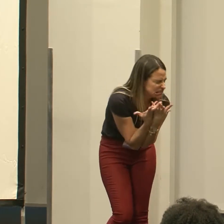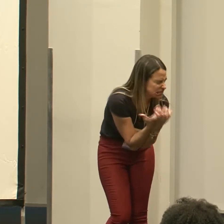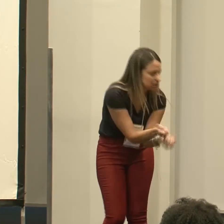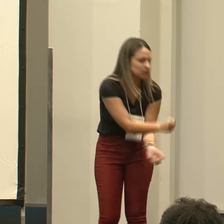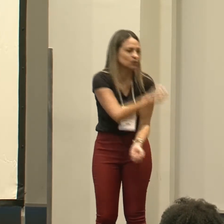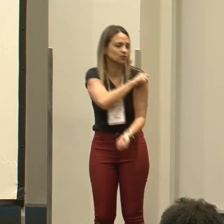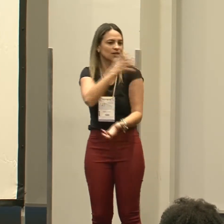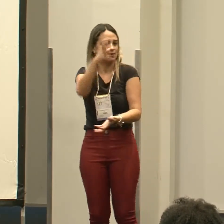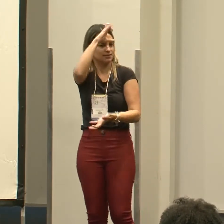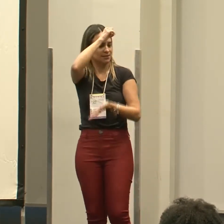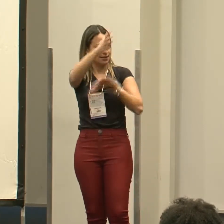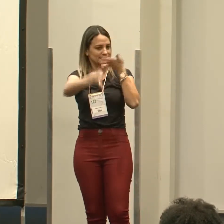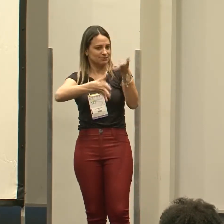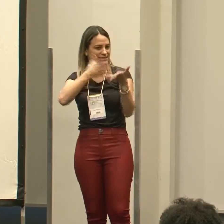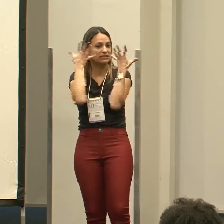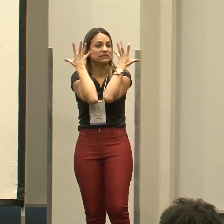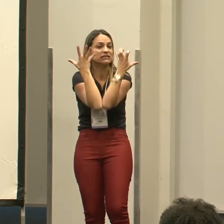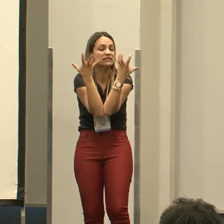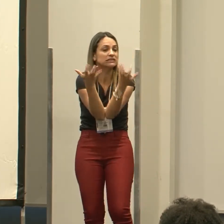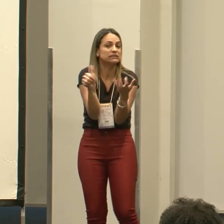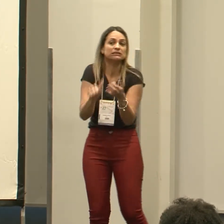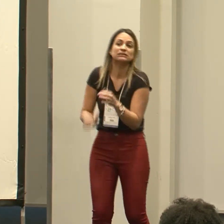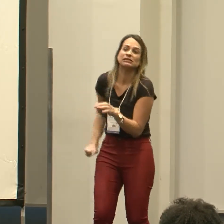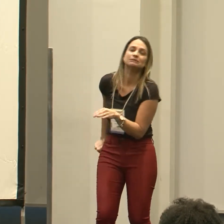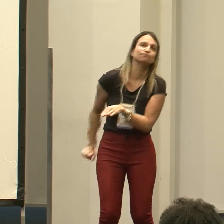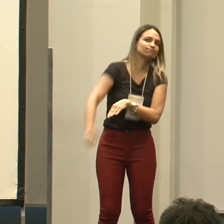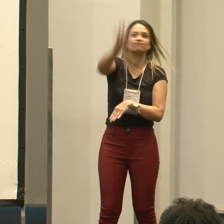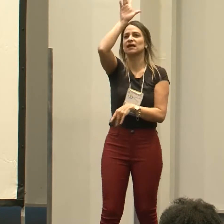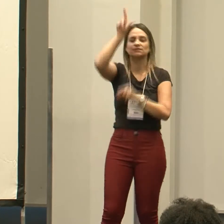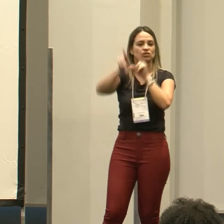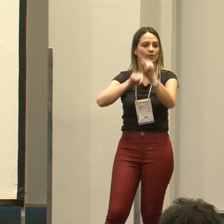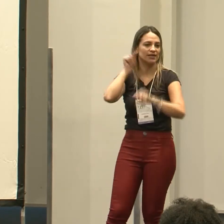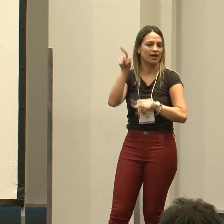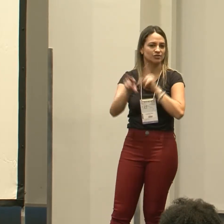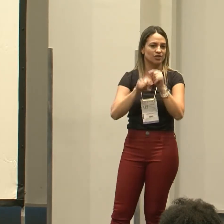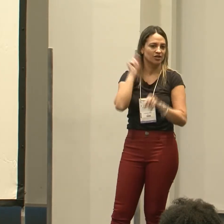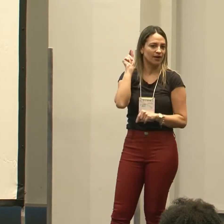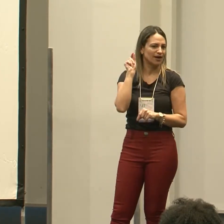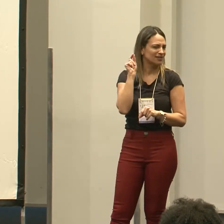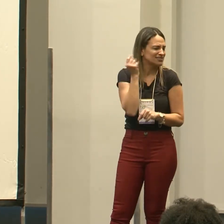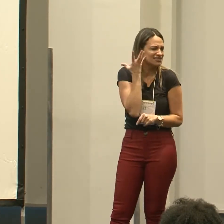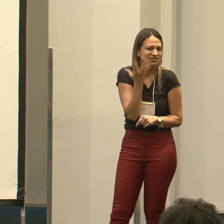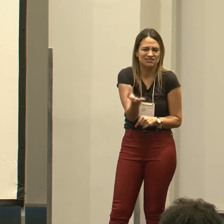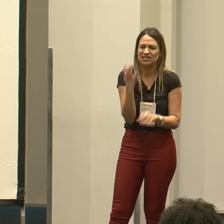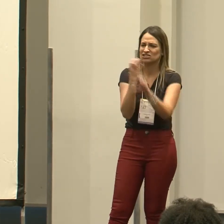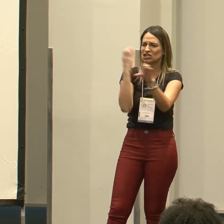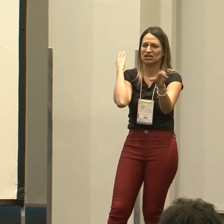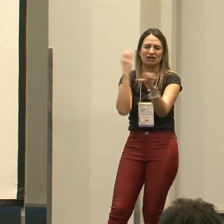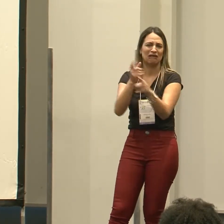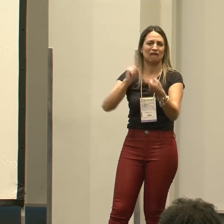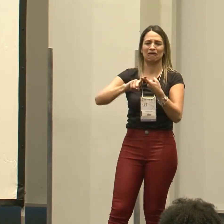existe muitos alunos interessados em aprender Libras, muitos mesmo, como optativa,